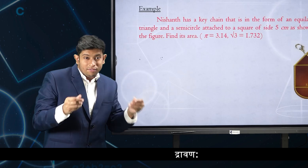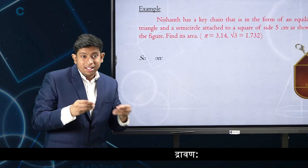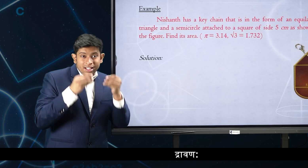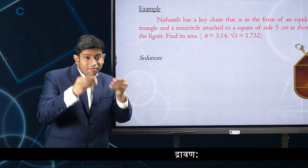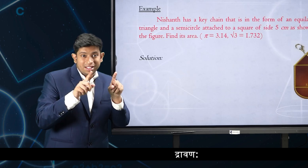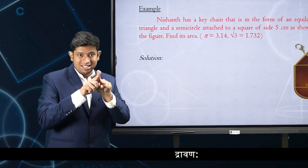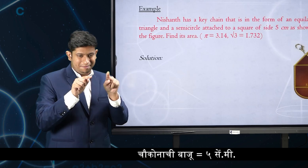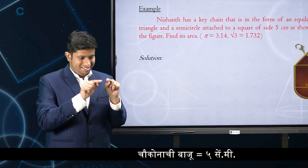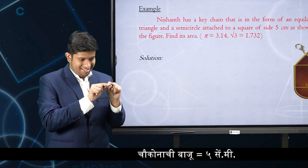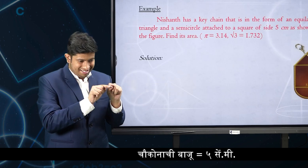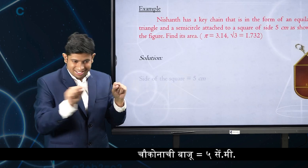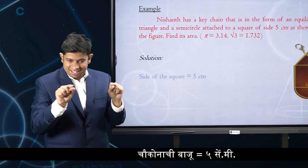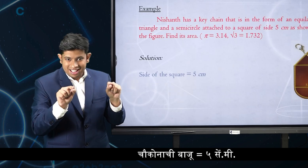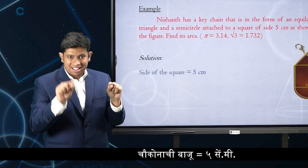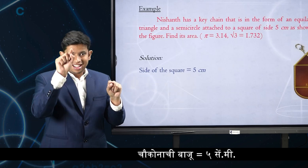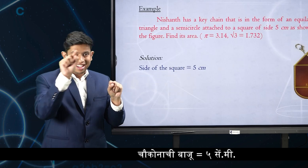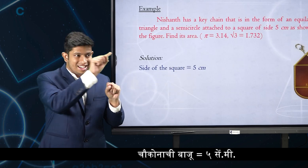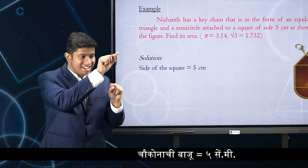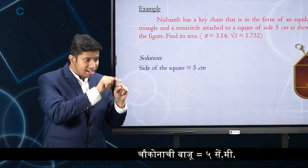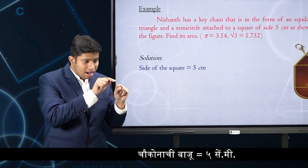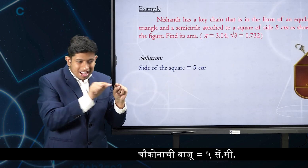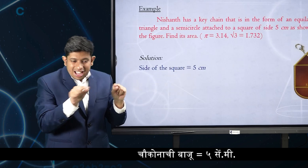द्रावण चौकोनाची बाजू 5 सेंटीमीटर,